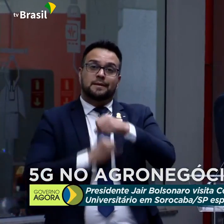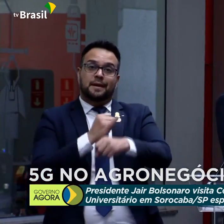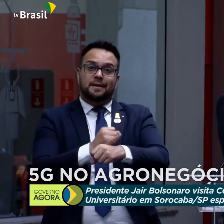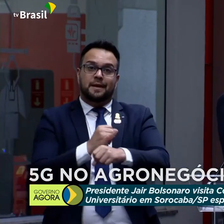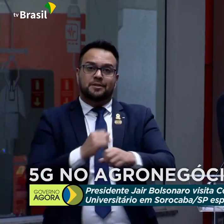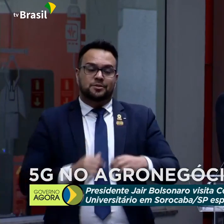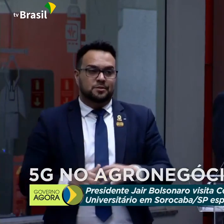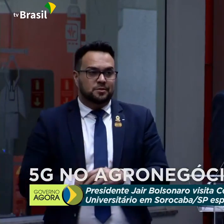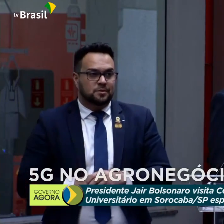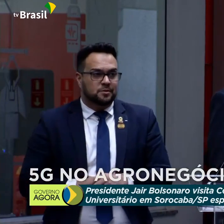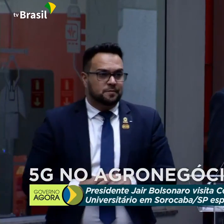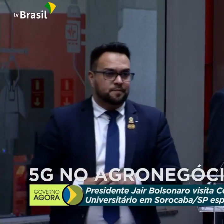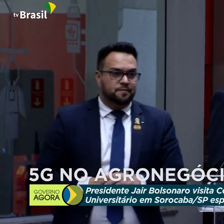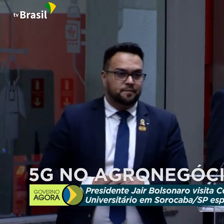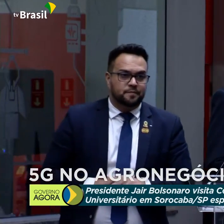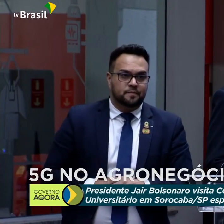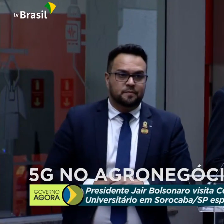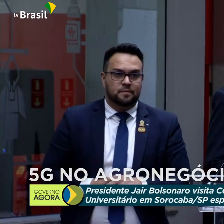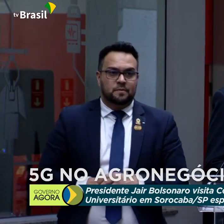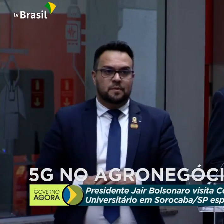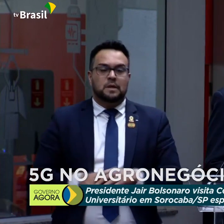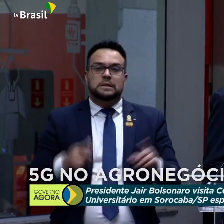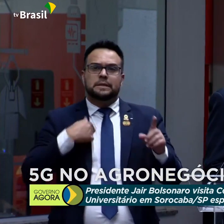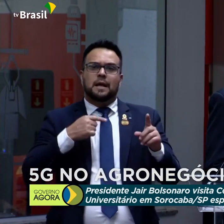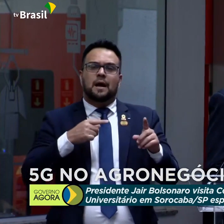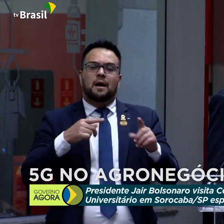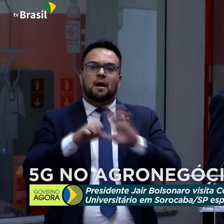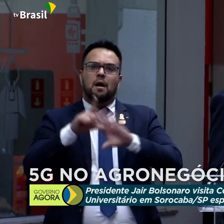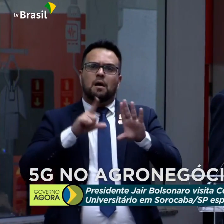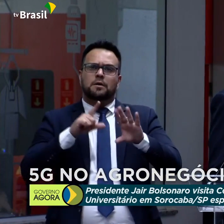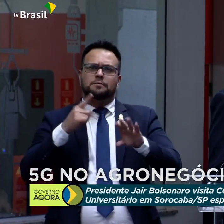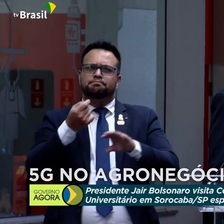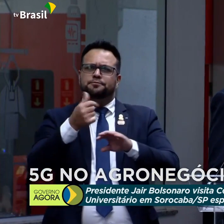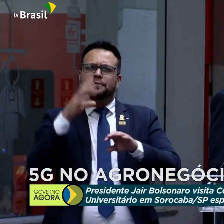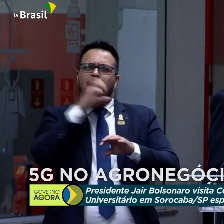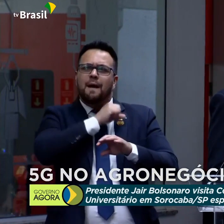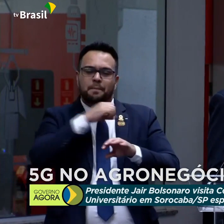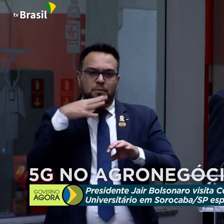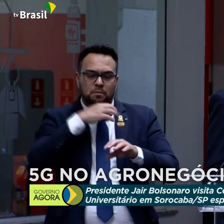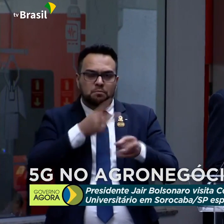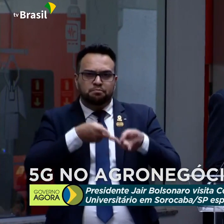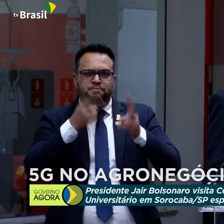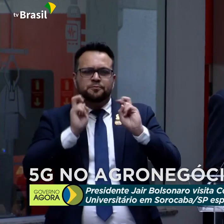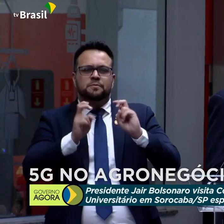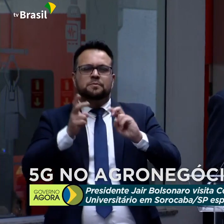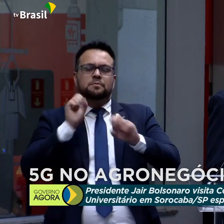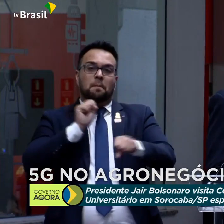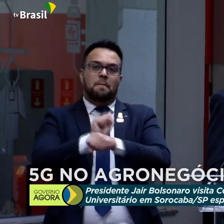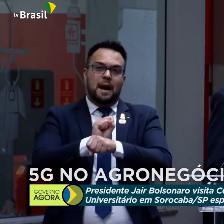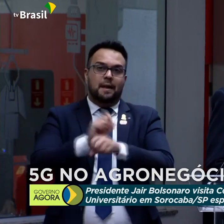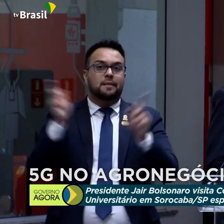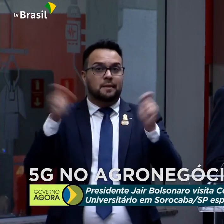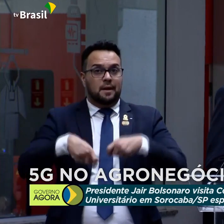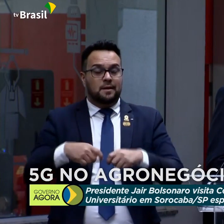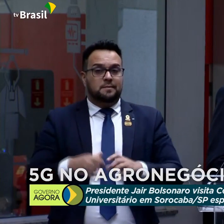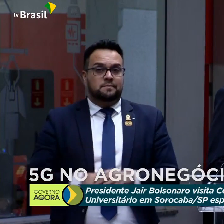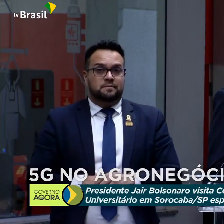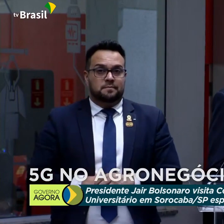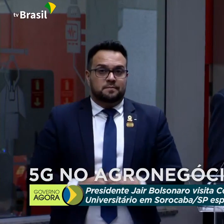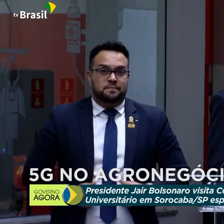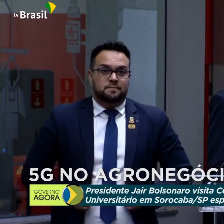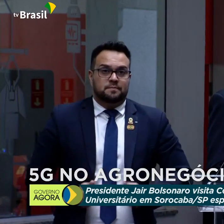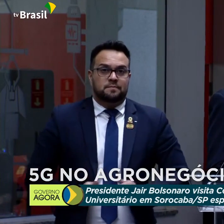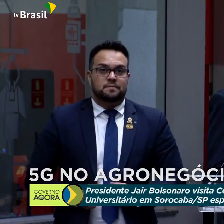que é coisa falando com coisa. Então, a latência é praticamente zero. Então, em breve, nós teremos não só carro